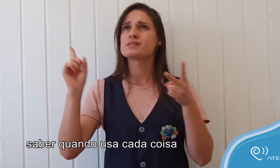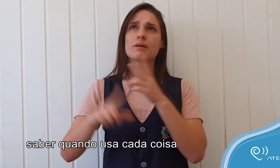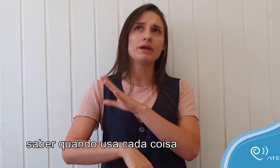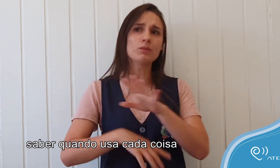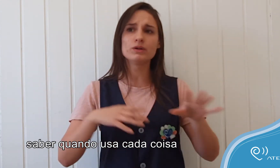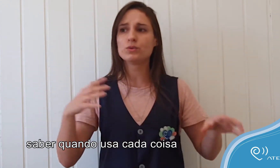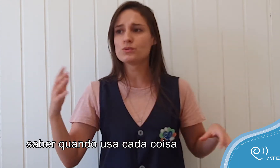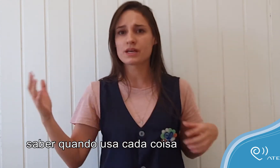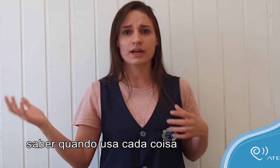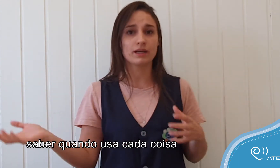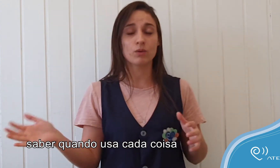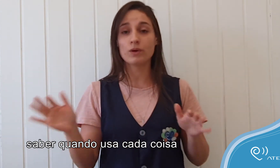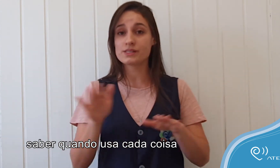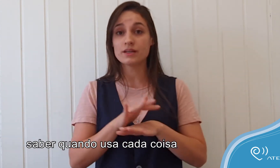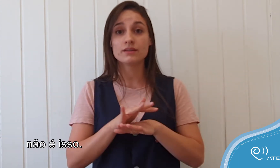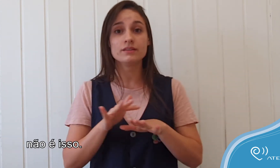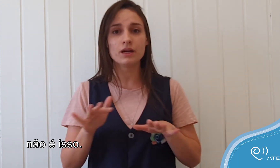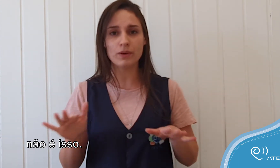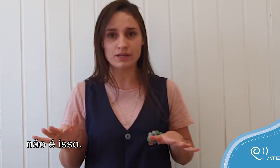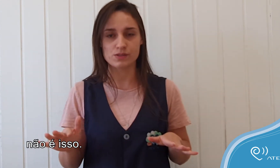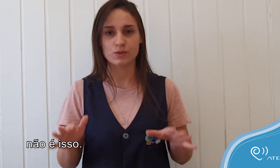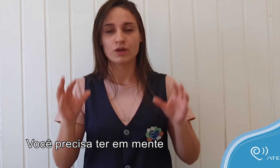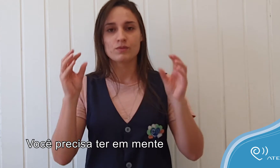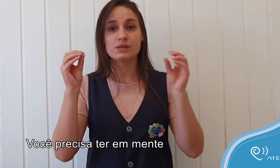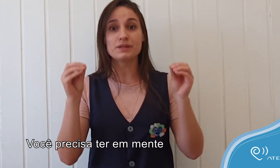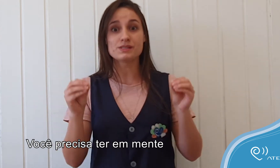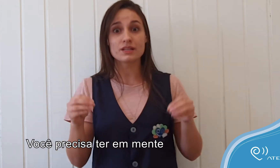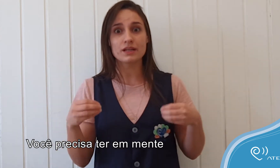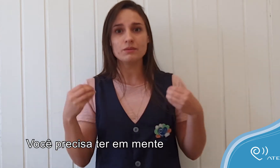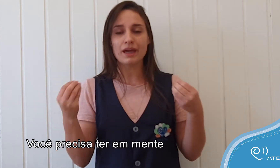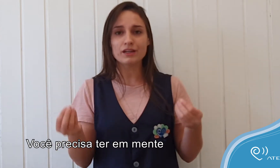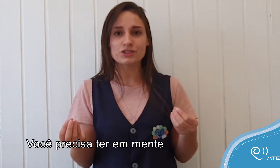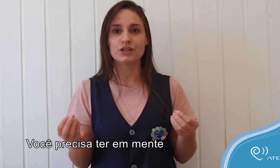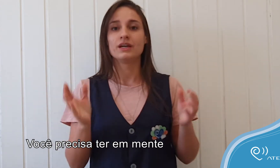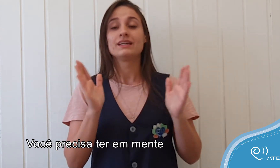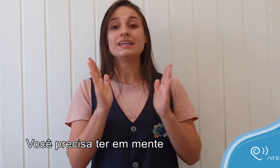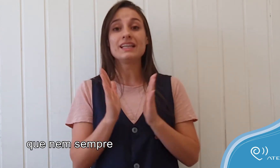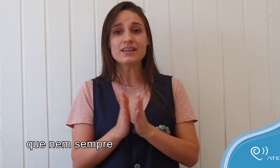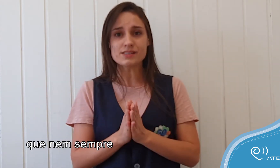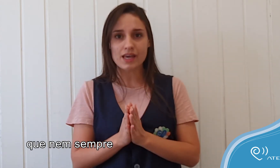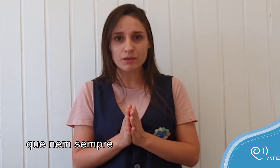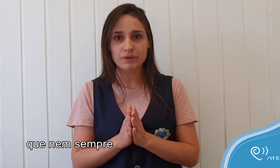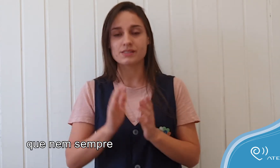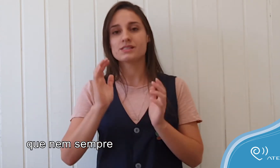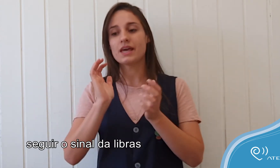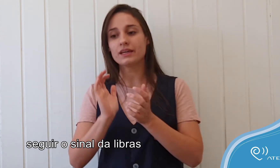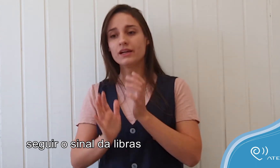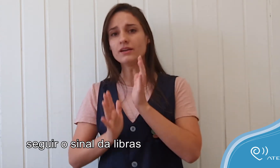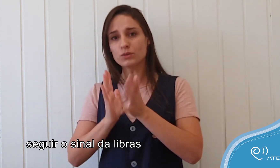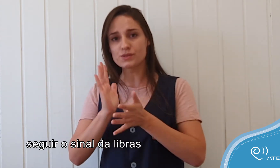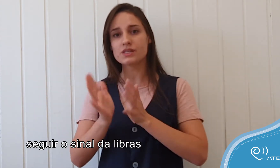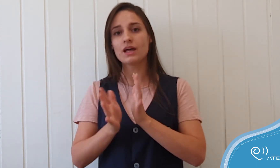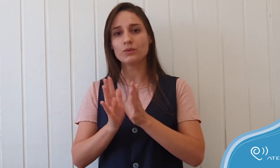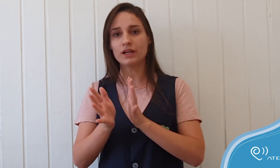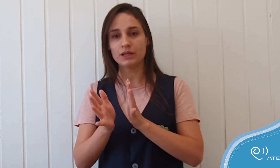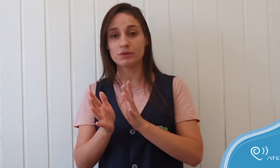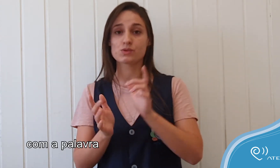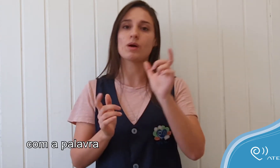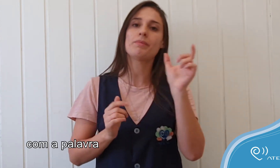saber quando usa cada coisa, não é isso. Você precisa ter em mente que nem sempre seguir o sinal da Libras com a